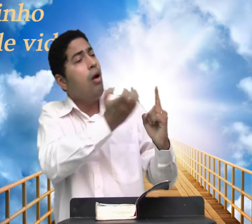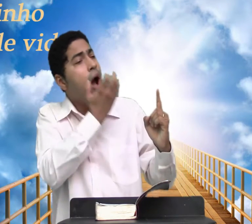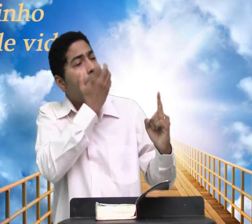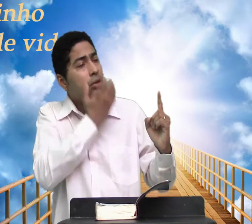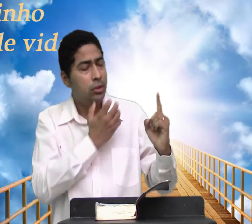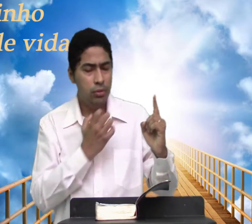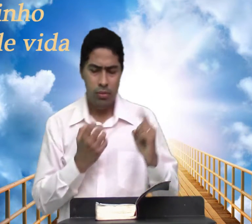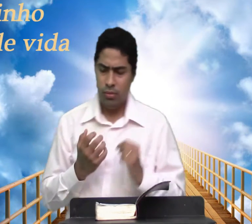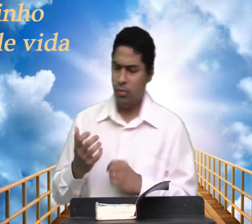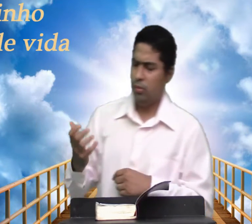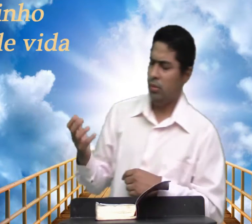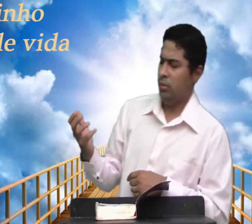E ele comeu.